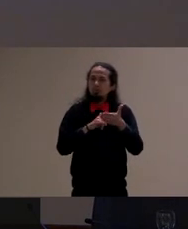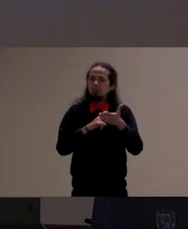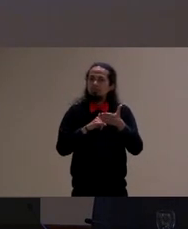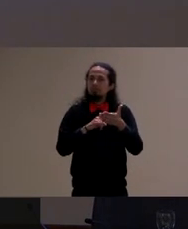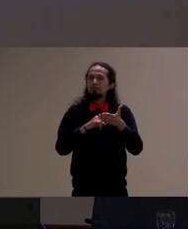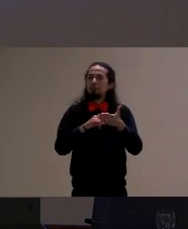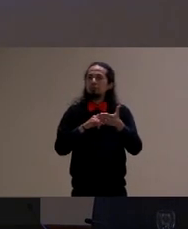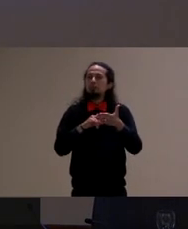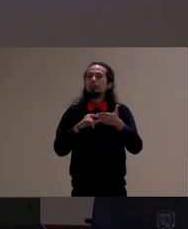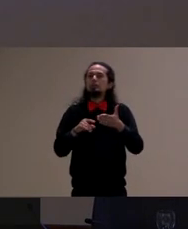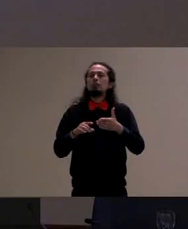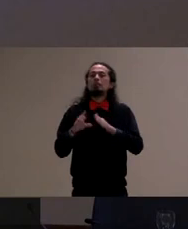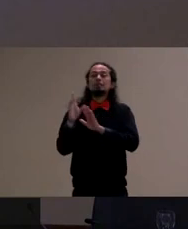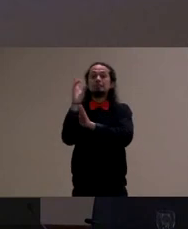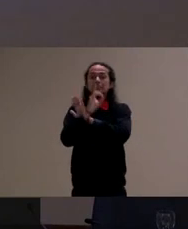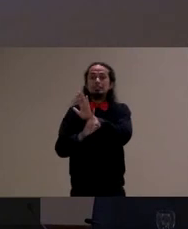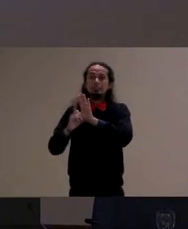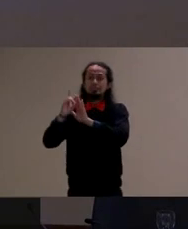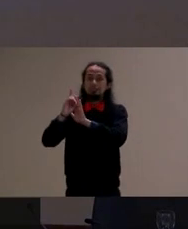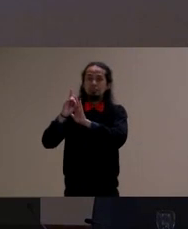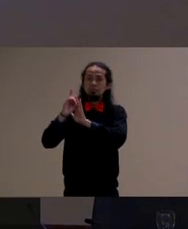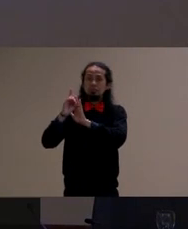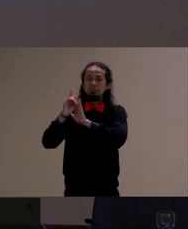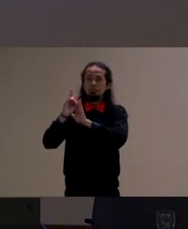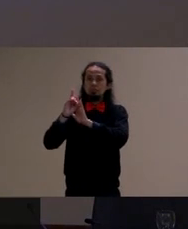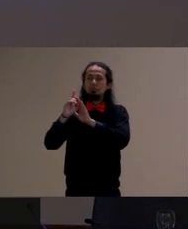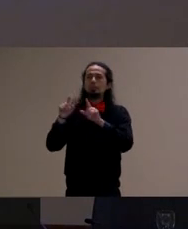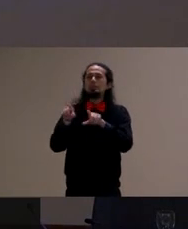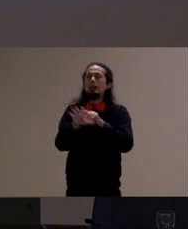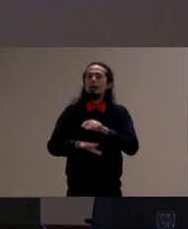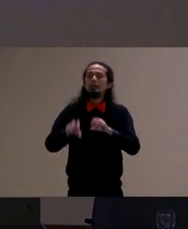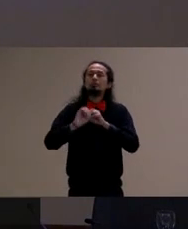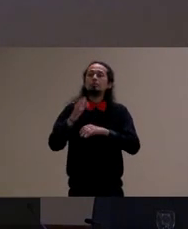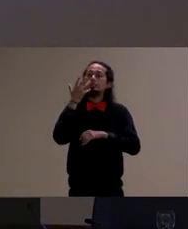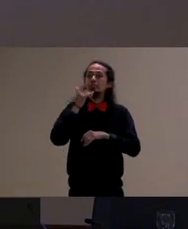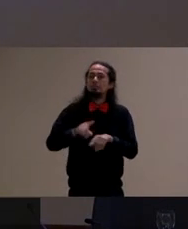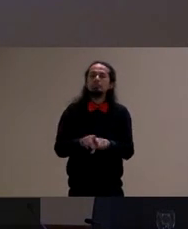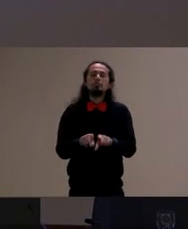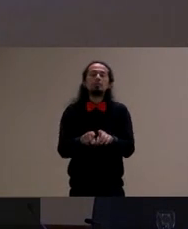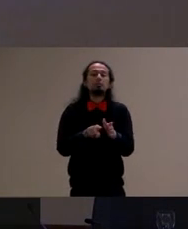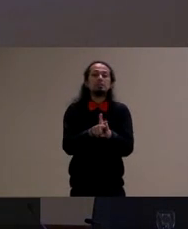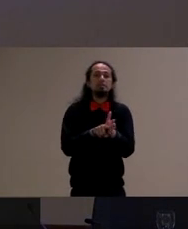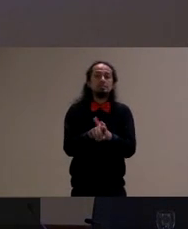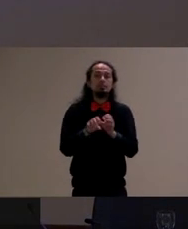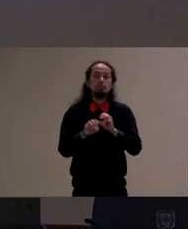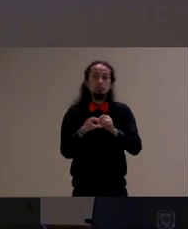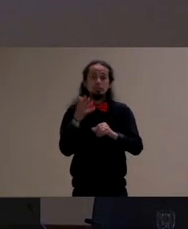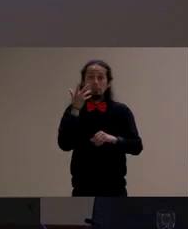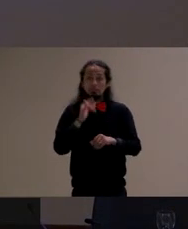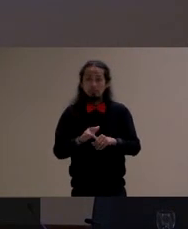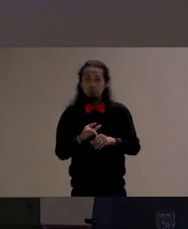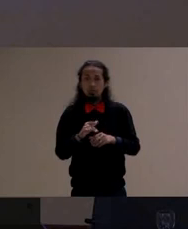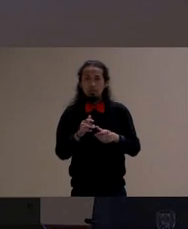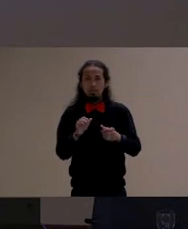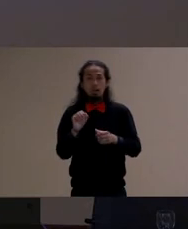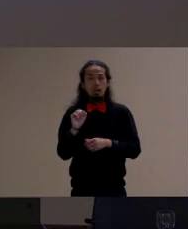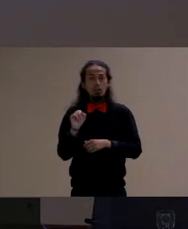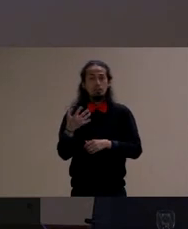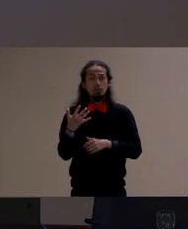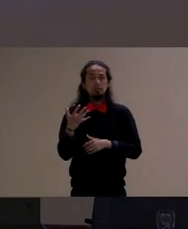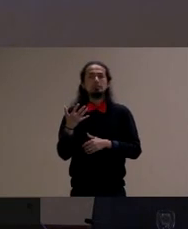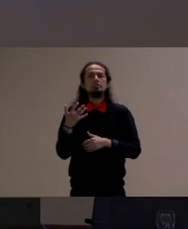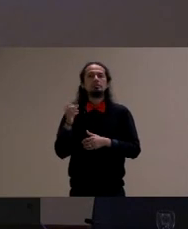curricular Nacional né de educação infantil e das pesquisas na área da educação infantil realizadas no Brasil